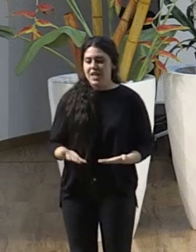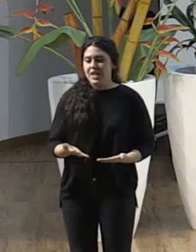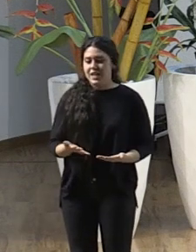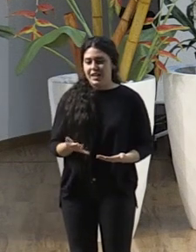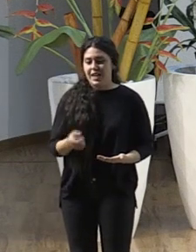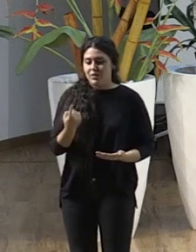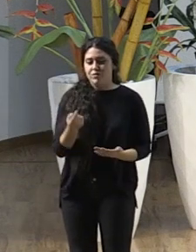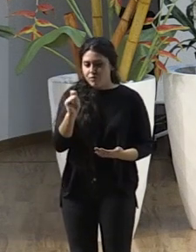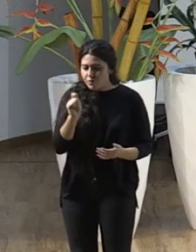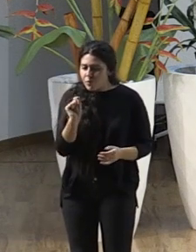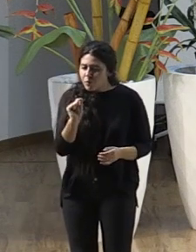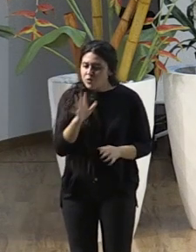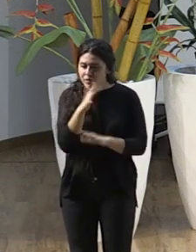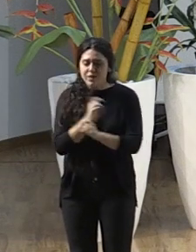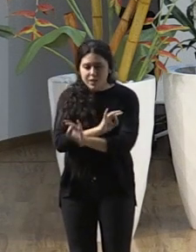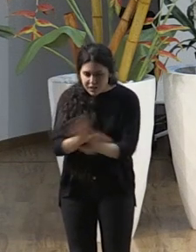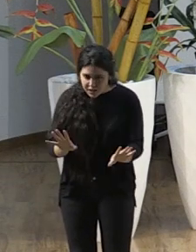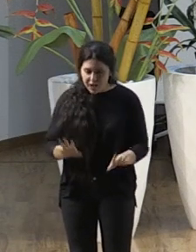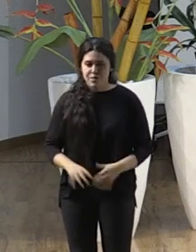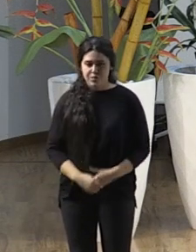malinterpreta o le parece